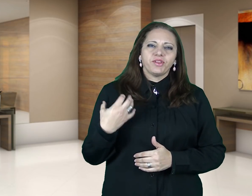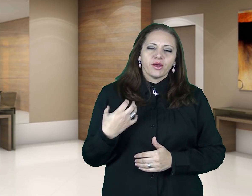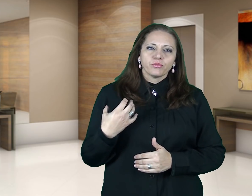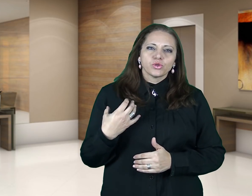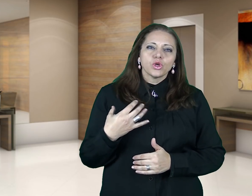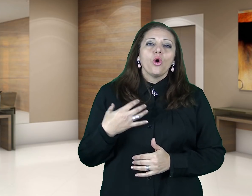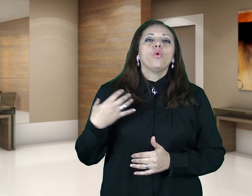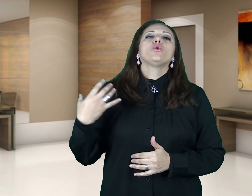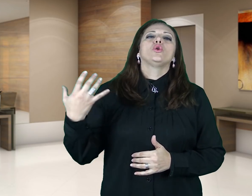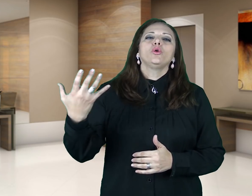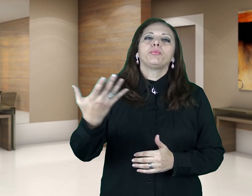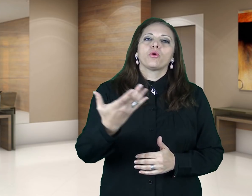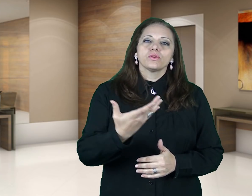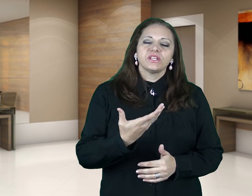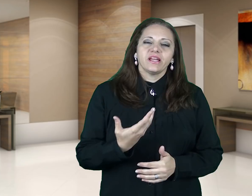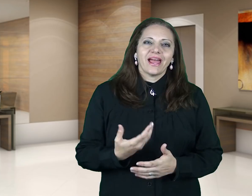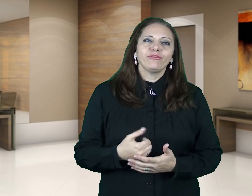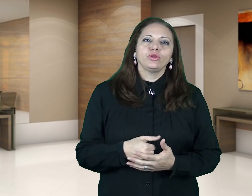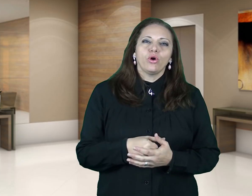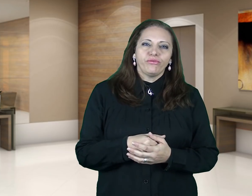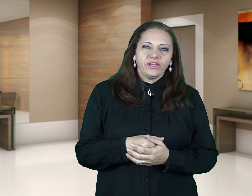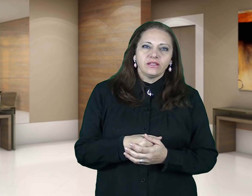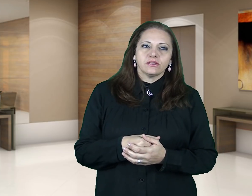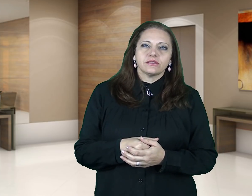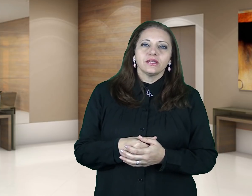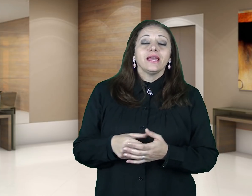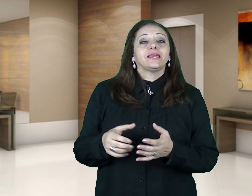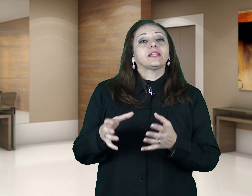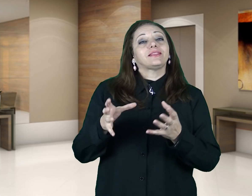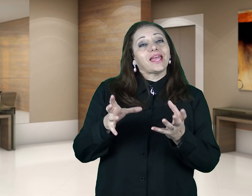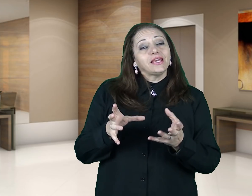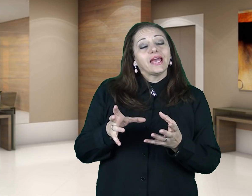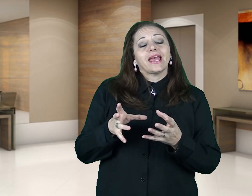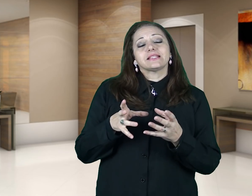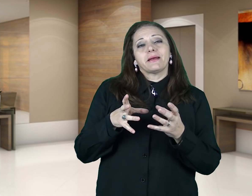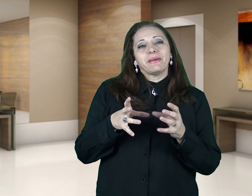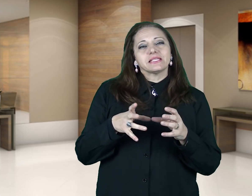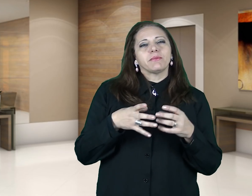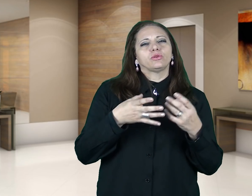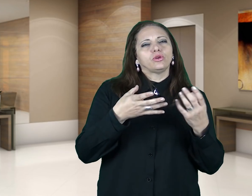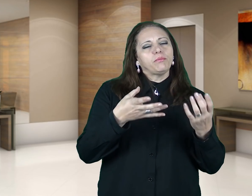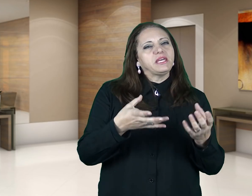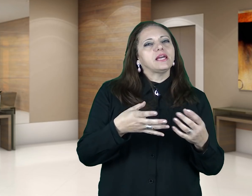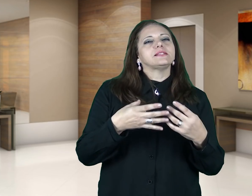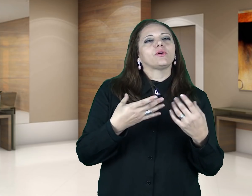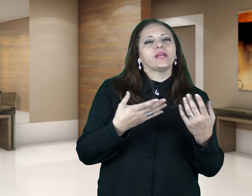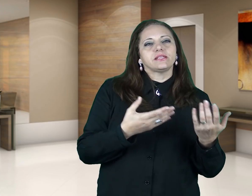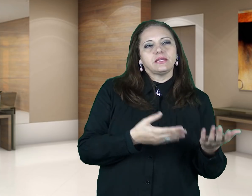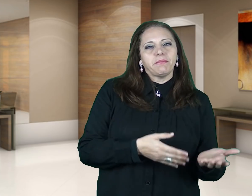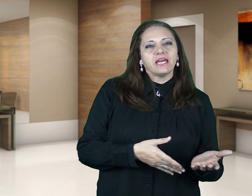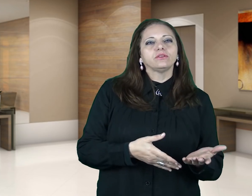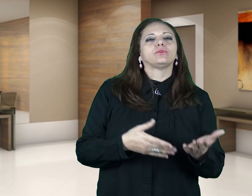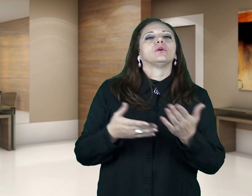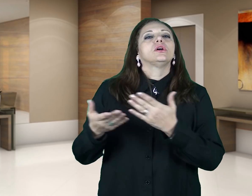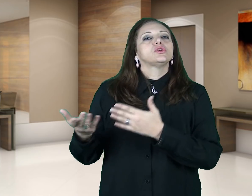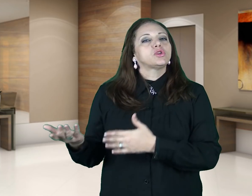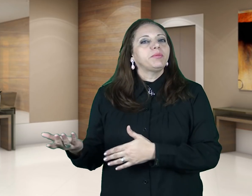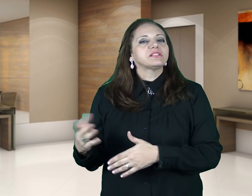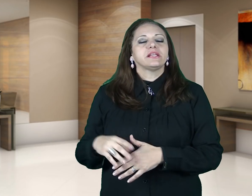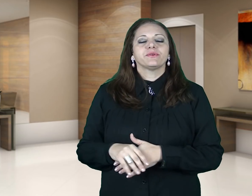também temos um grupo considerável de ouvintes que tem essa mesma autonomia, esse conhecimento sobre as